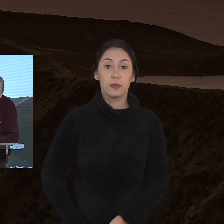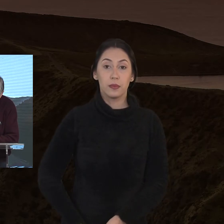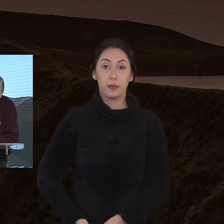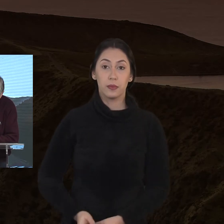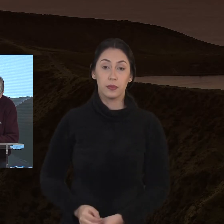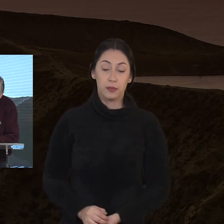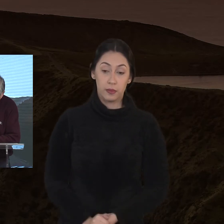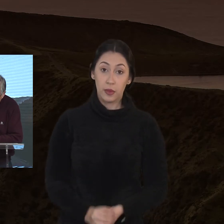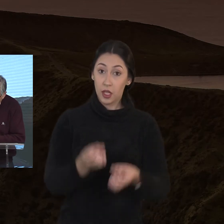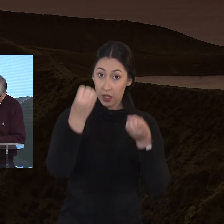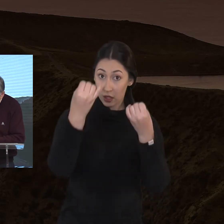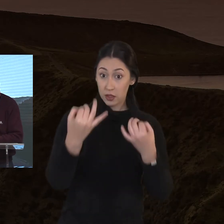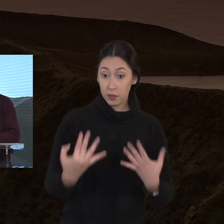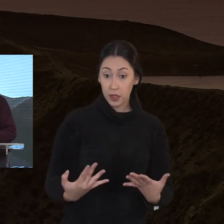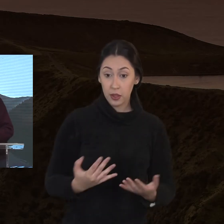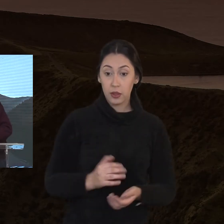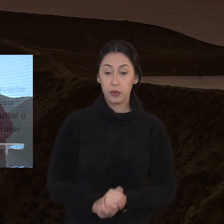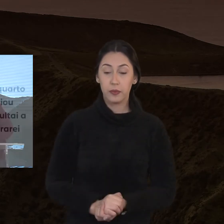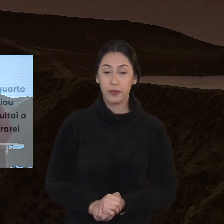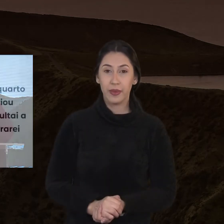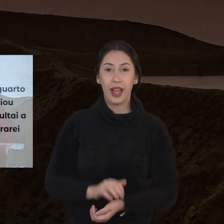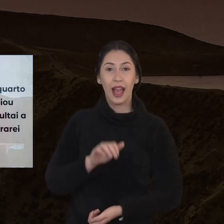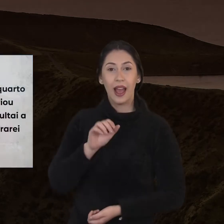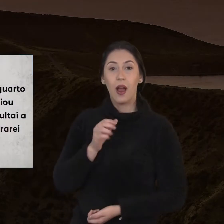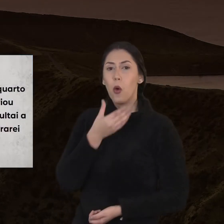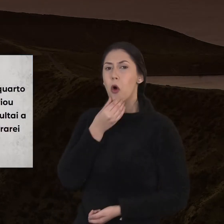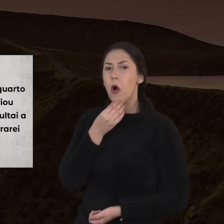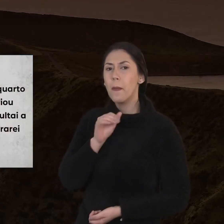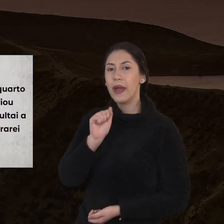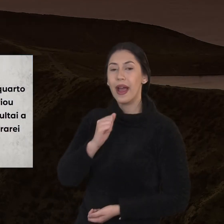e fala e caiu acazias